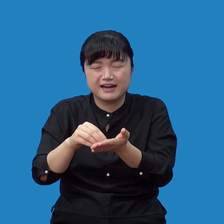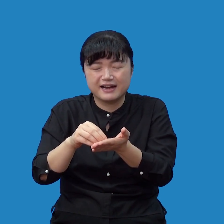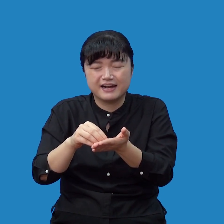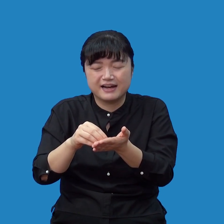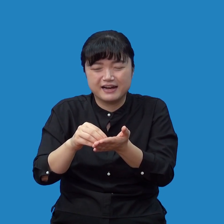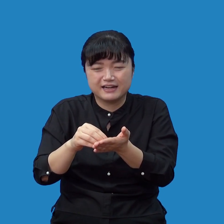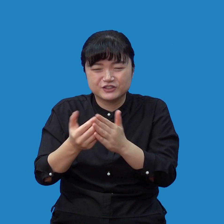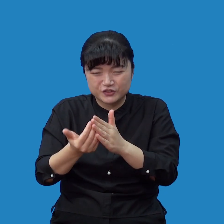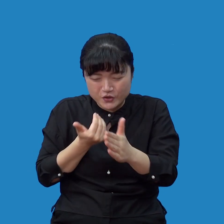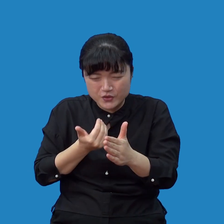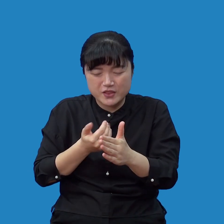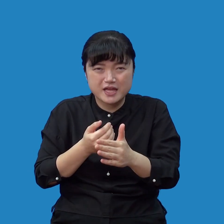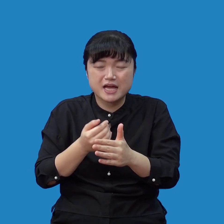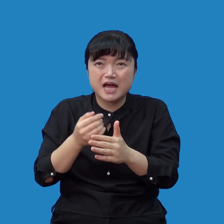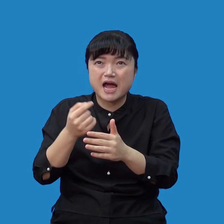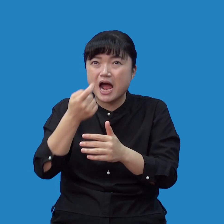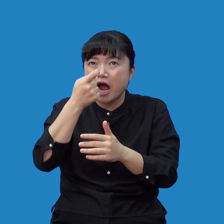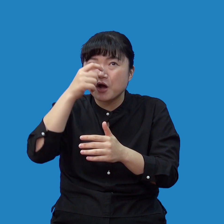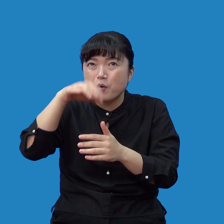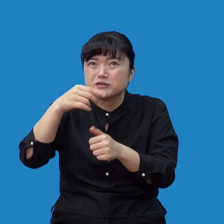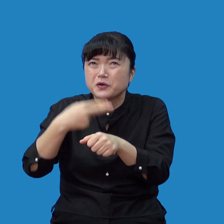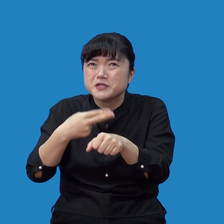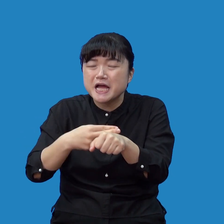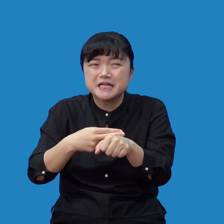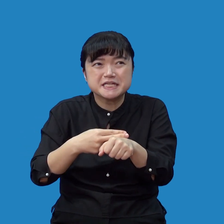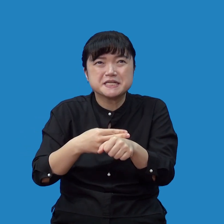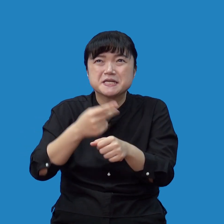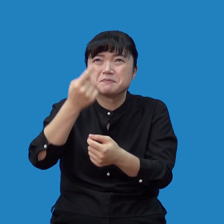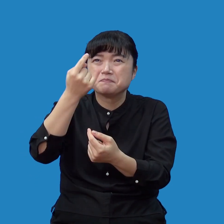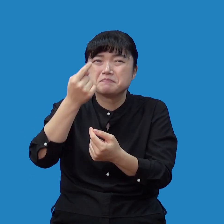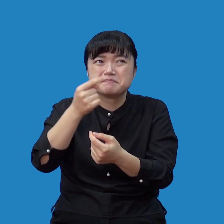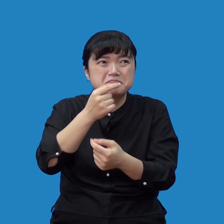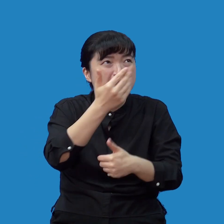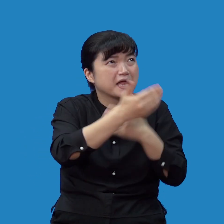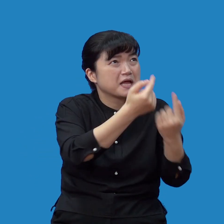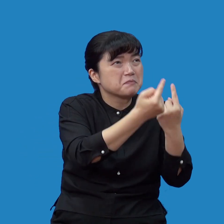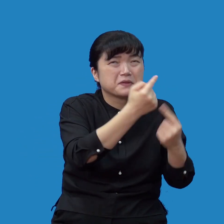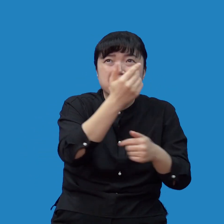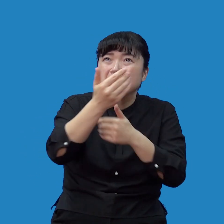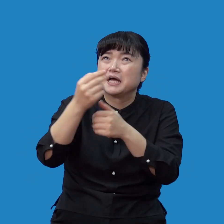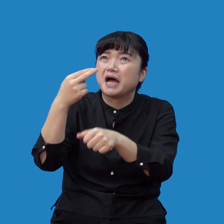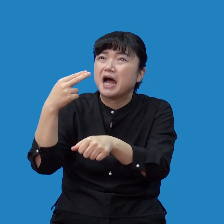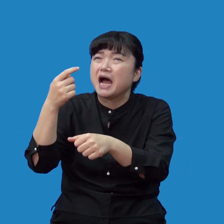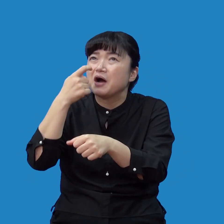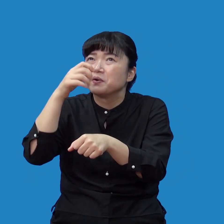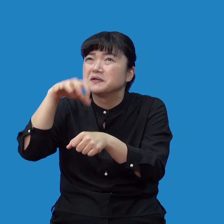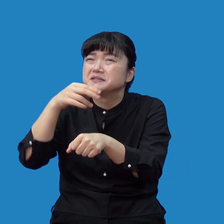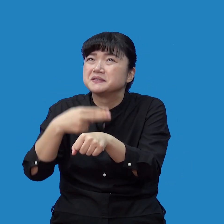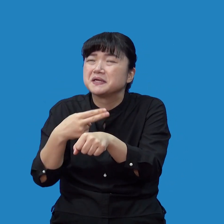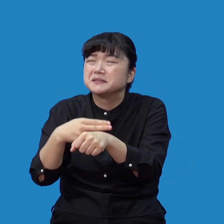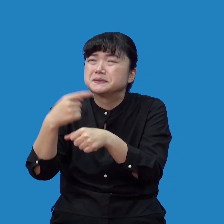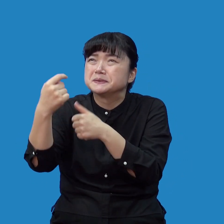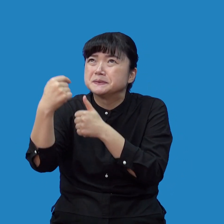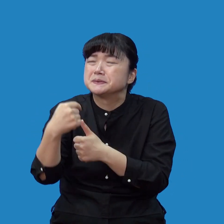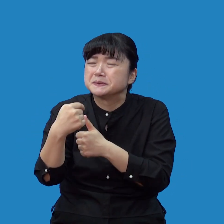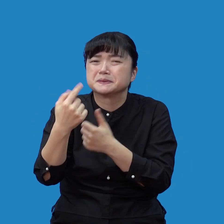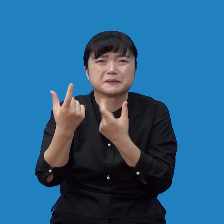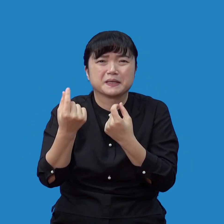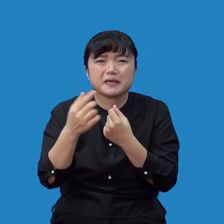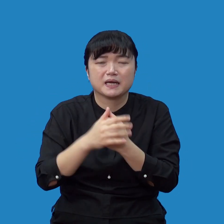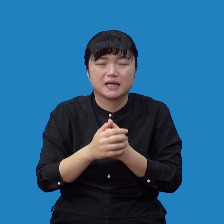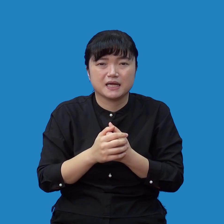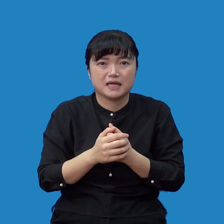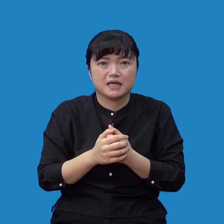말씀이 하나님 말씀보다 더 크게 들리는 겁니다. 이 사업을 하시는 분들은 참 당장 이